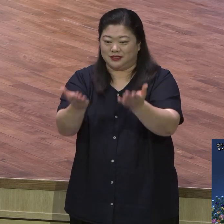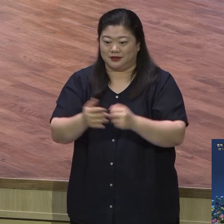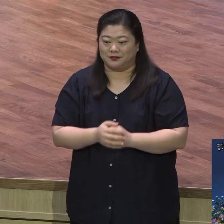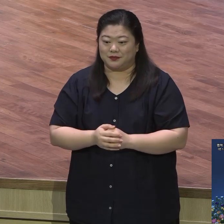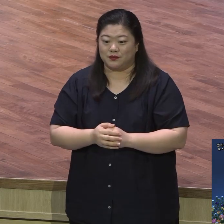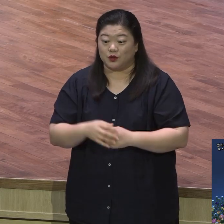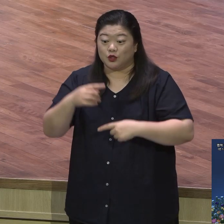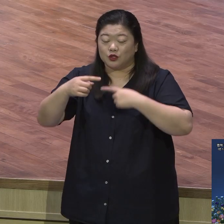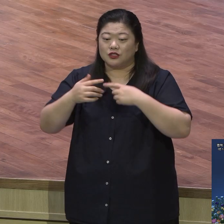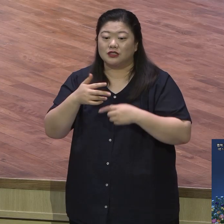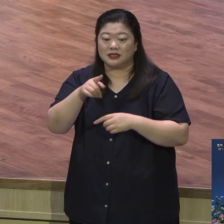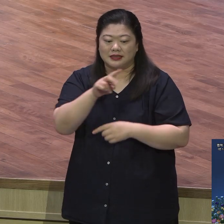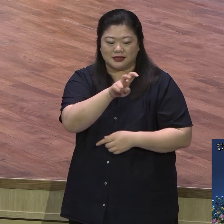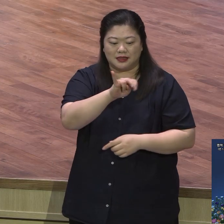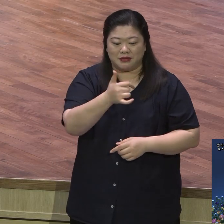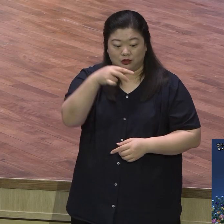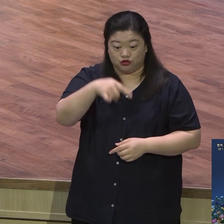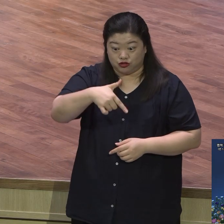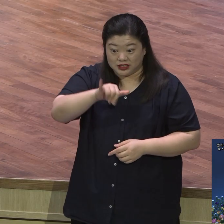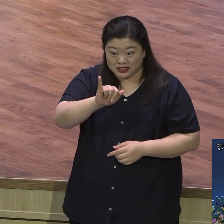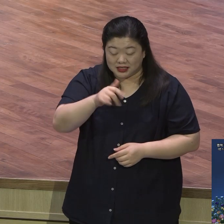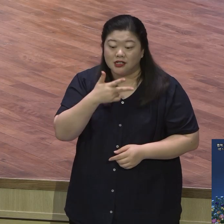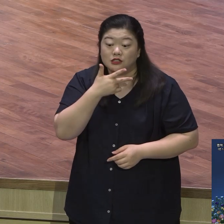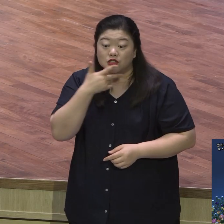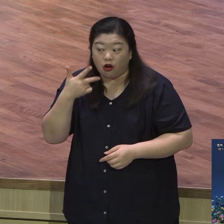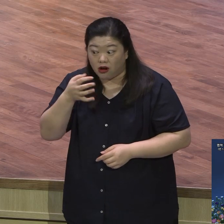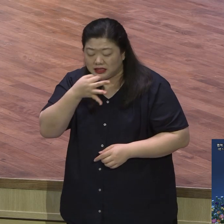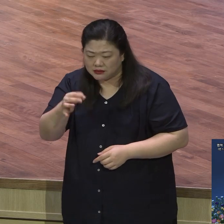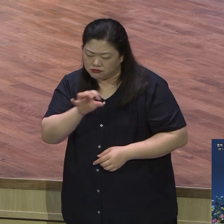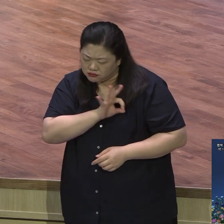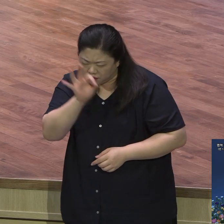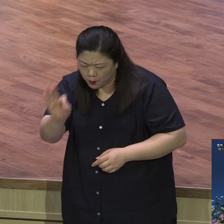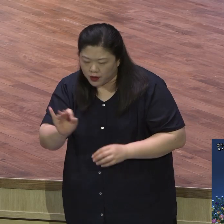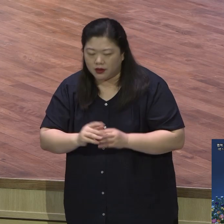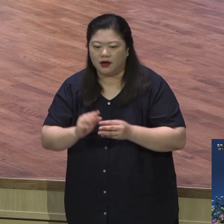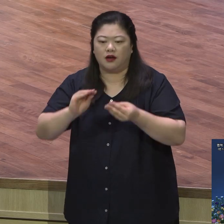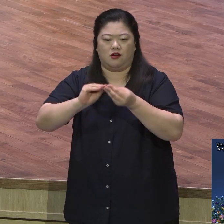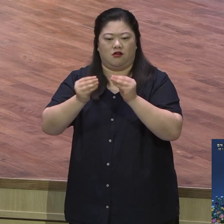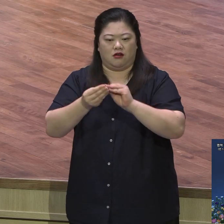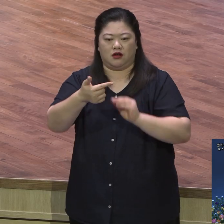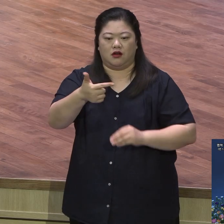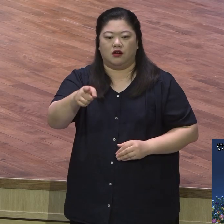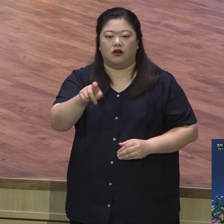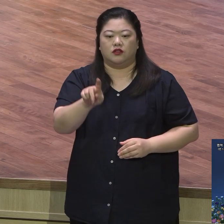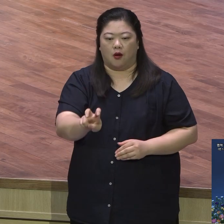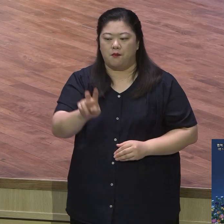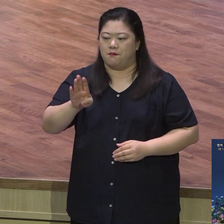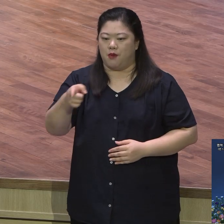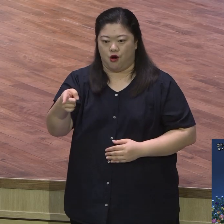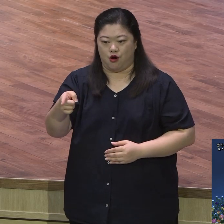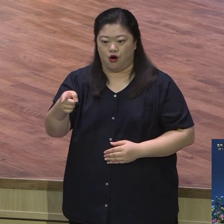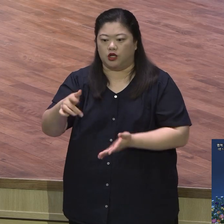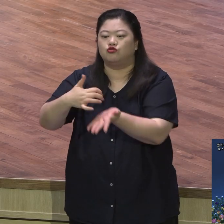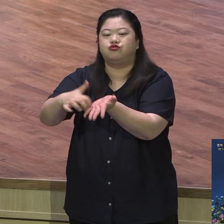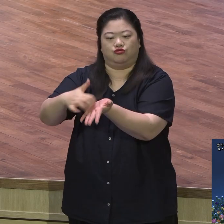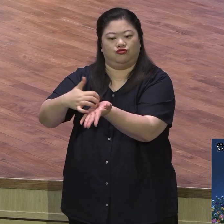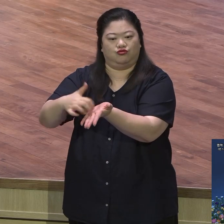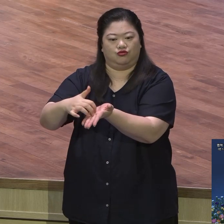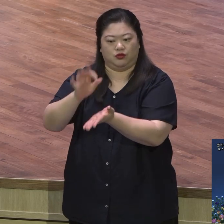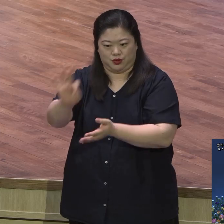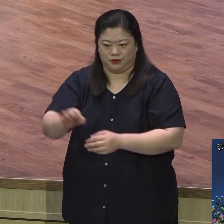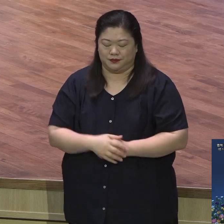numbers라고 이렇게 말하는데 이 명칭은 민숙이 1장의 시내산에서 실시한